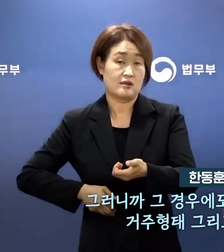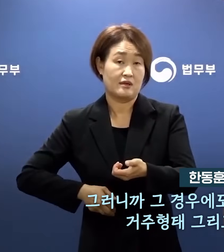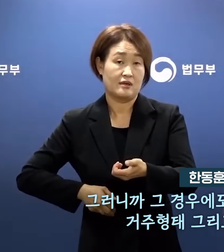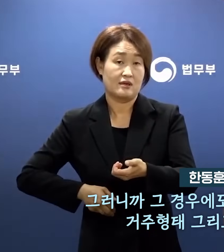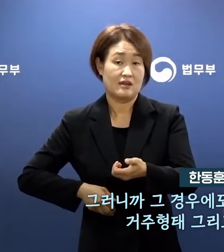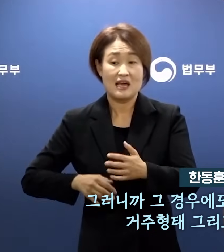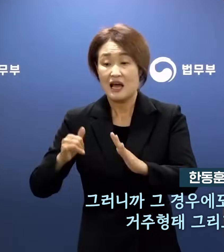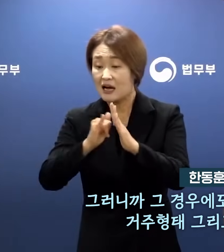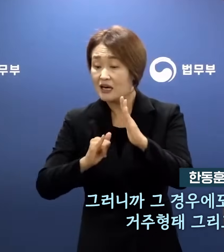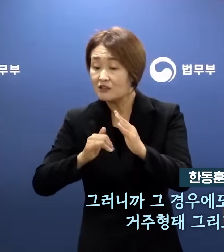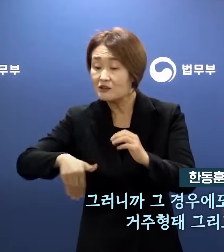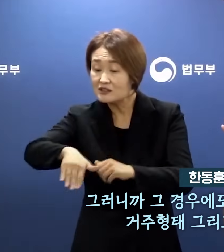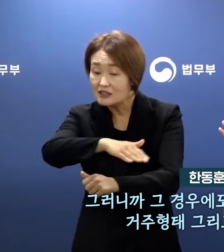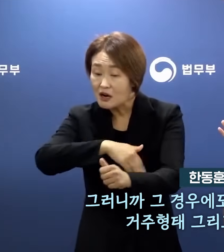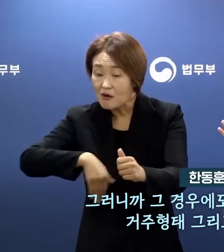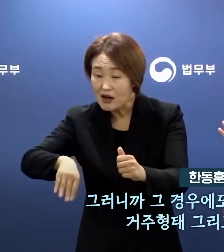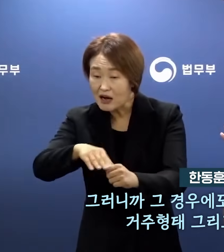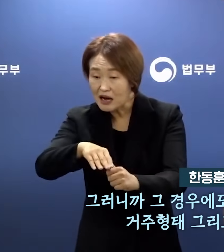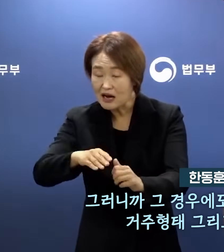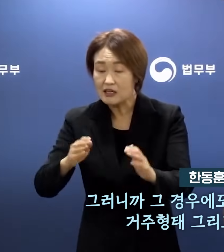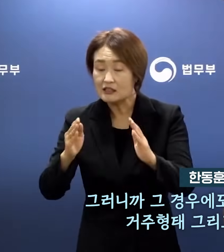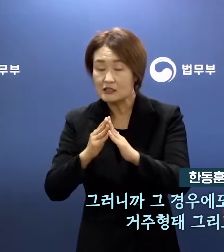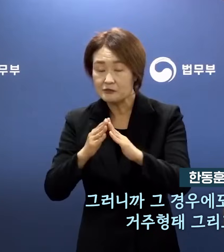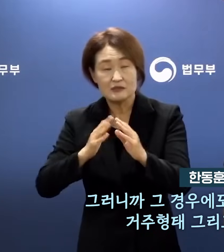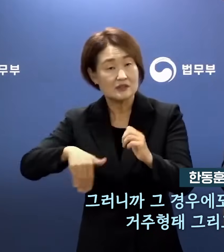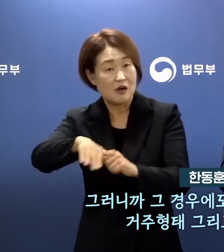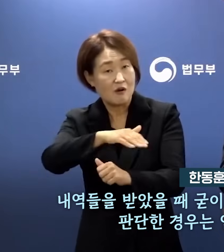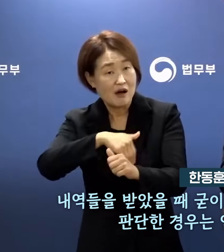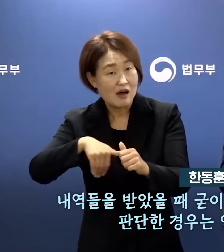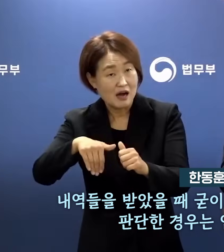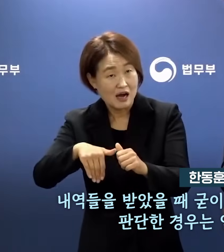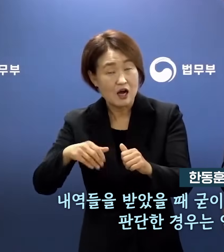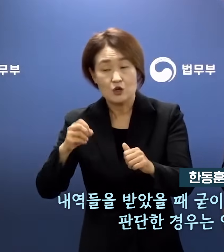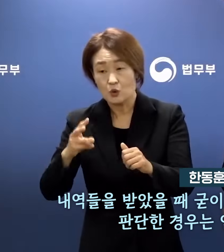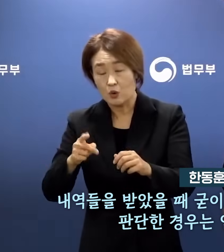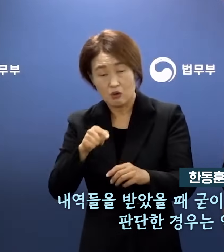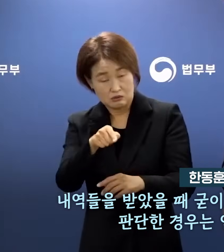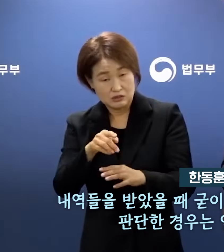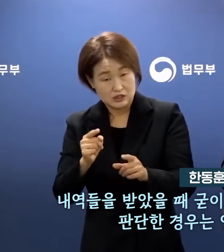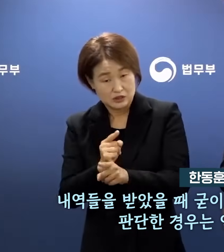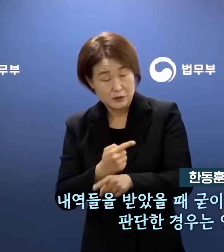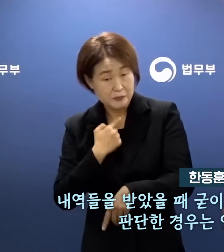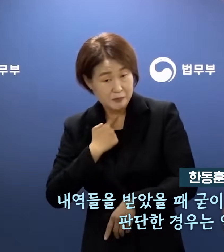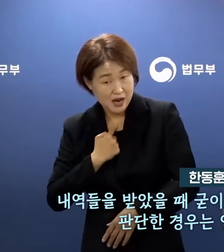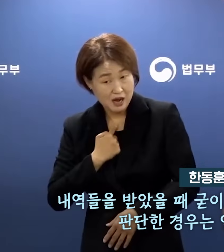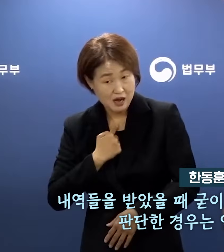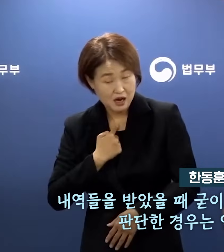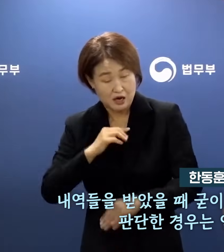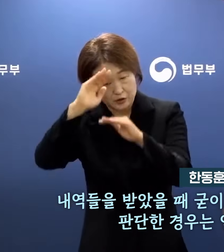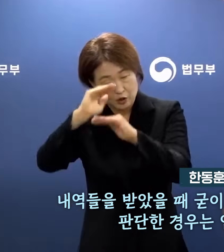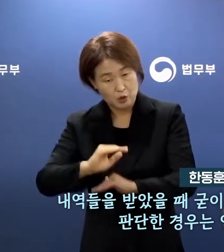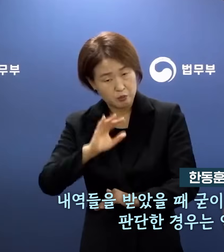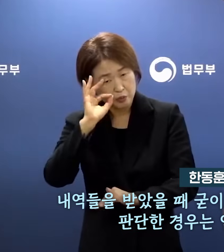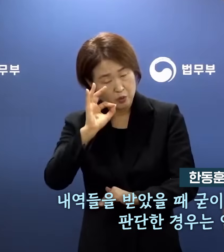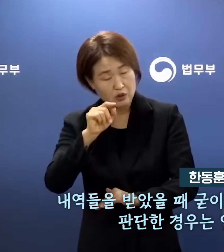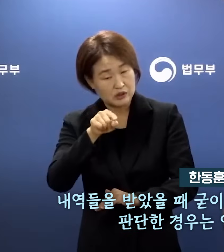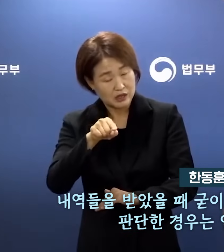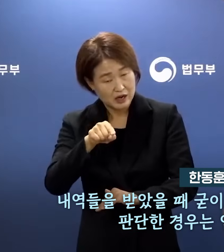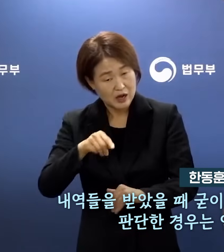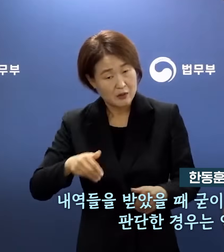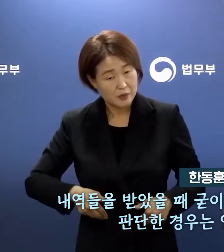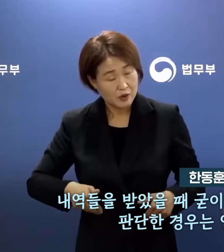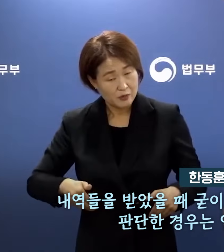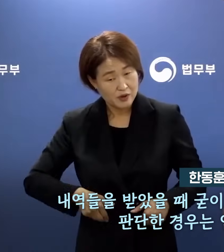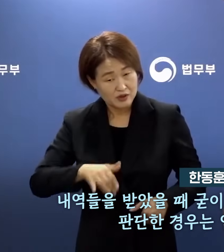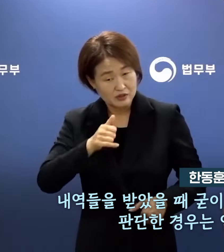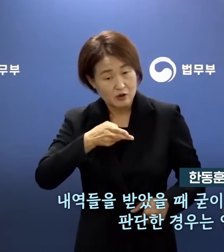가정 상황이라든가 거주 형태 그리고 그간의 치료받은 내역들을 봤었을 때 굳이 거주 제한이 필요하지 않다고